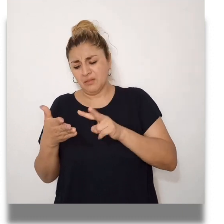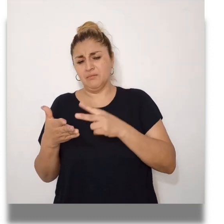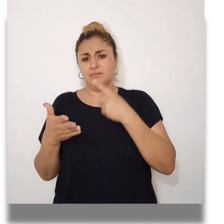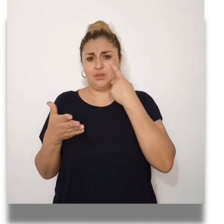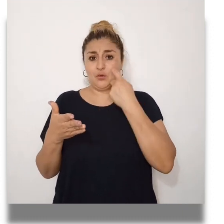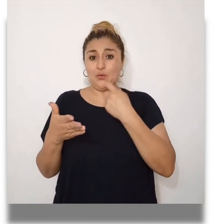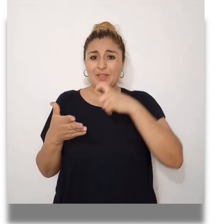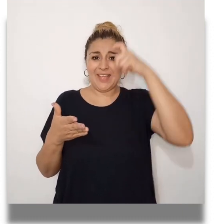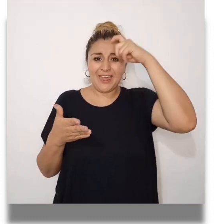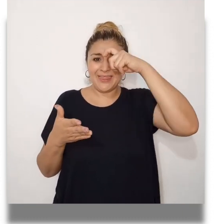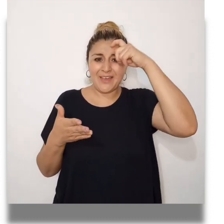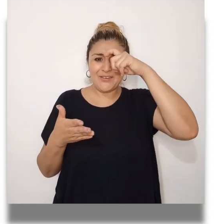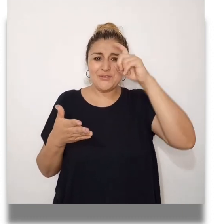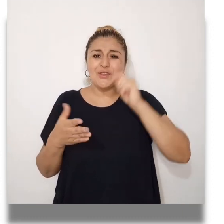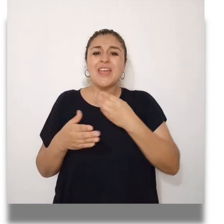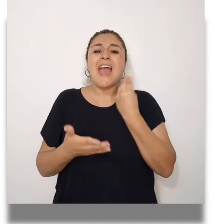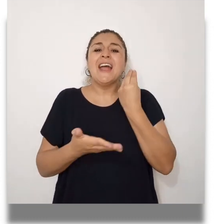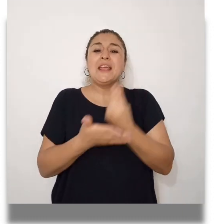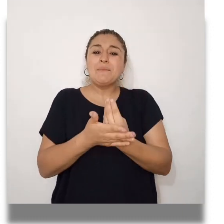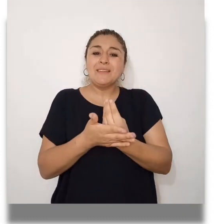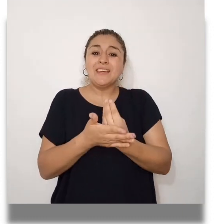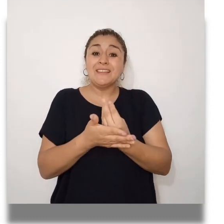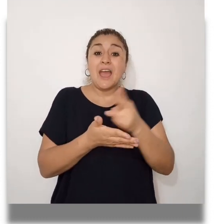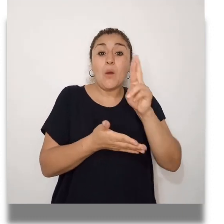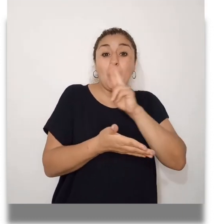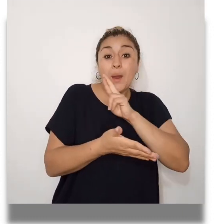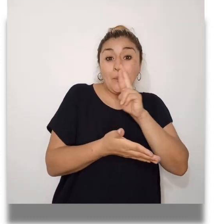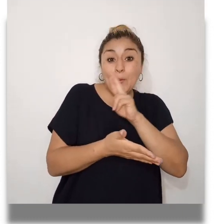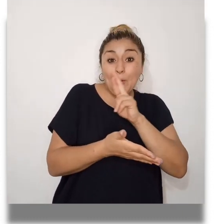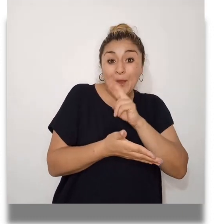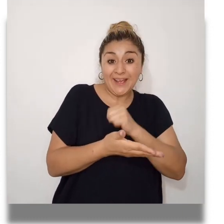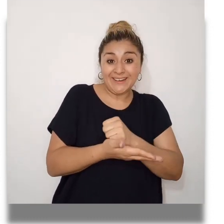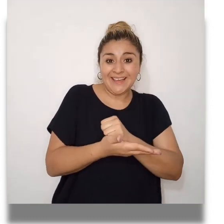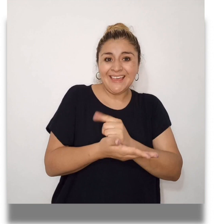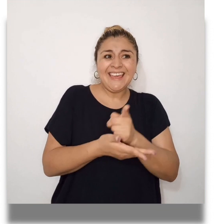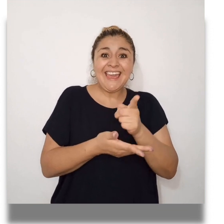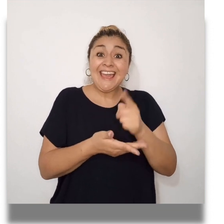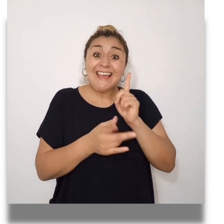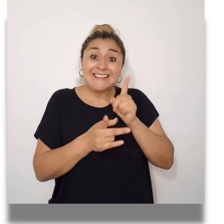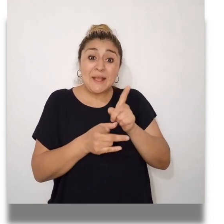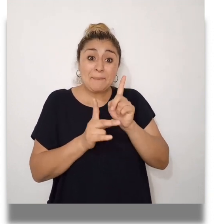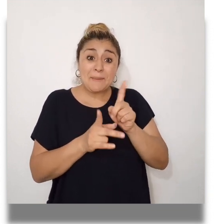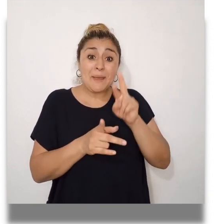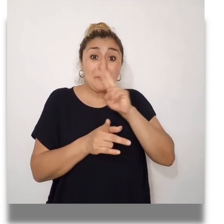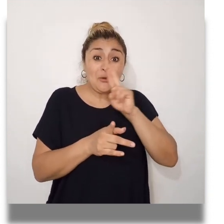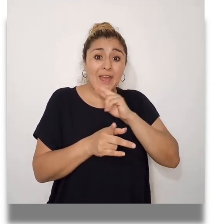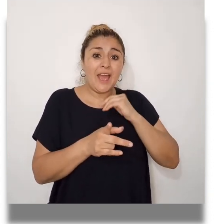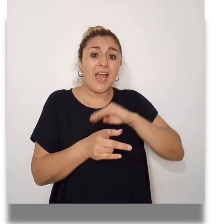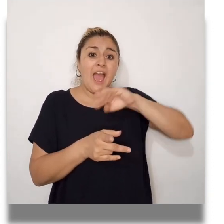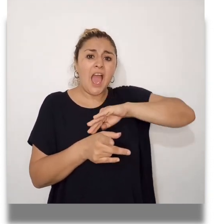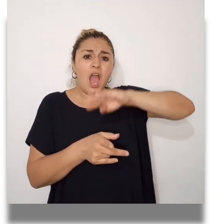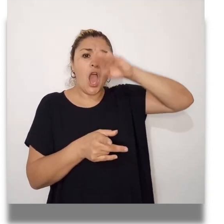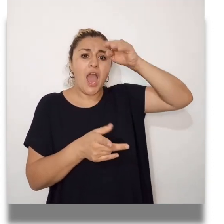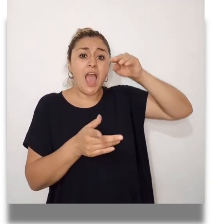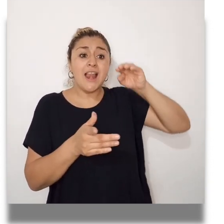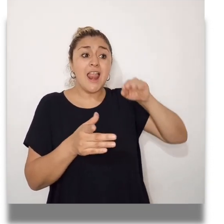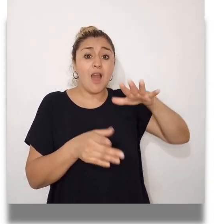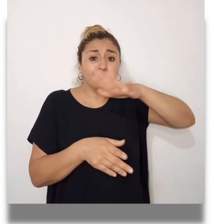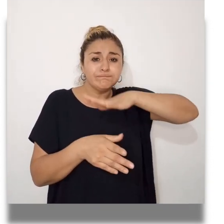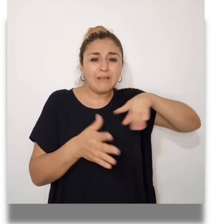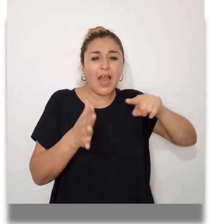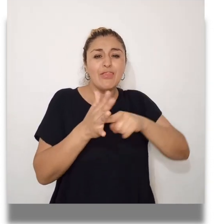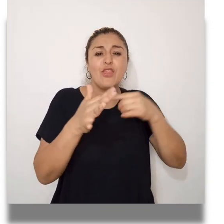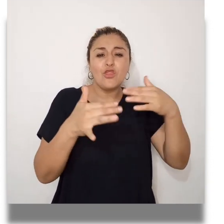está representada por una mujer que grita en lo alto de la ciudad. A ceux qui